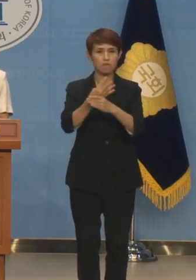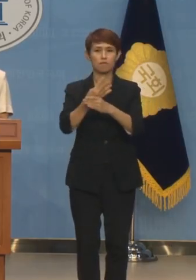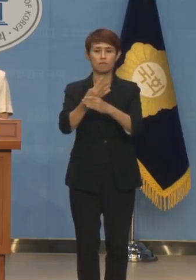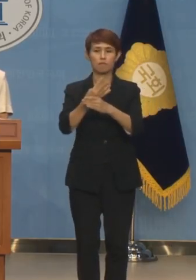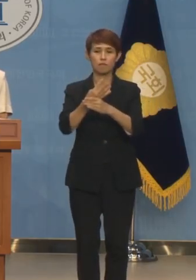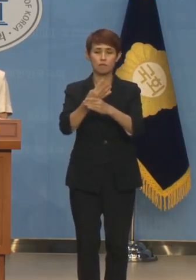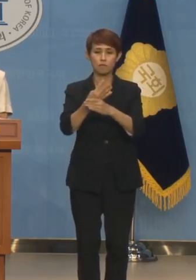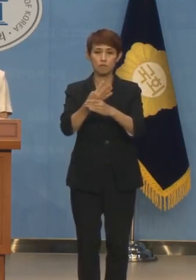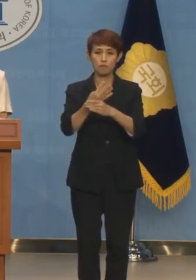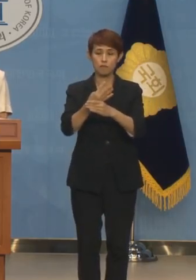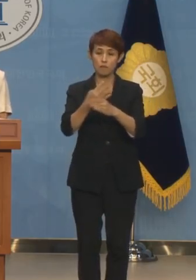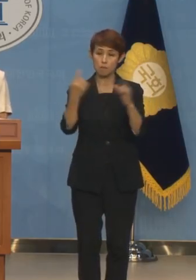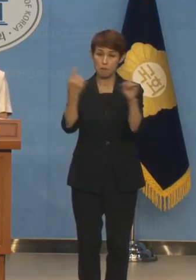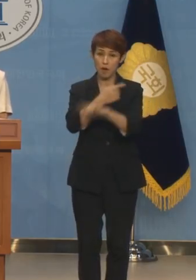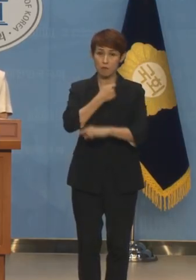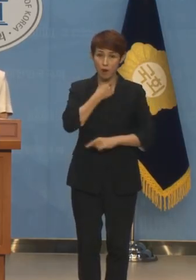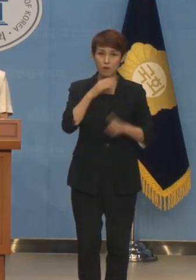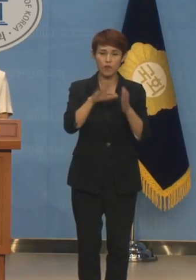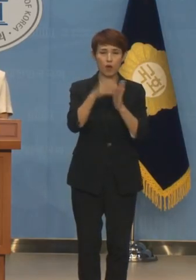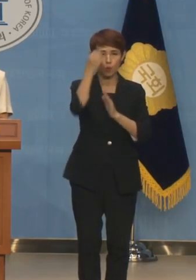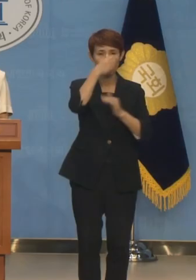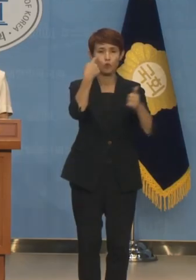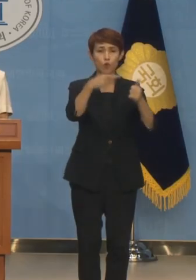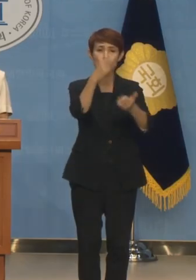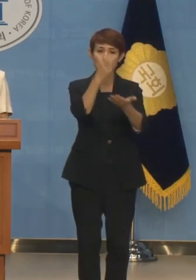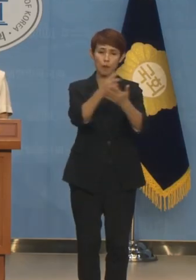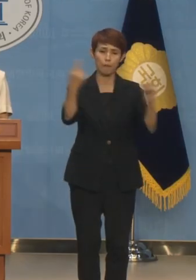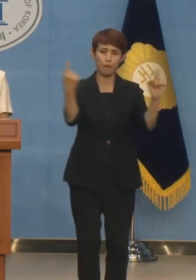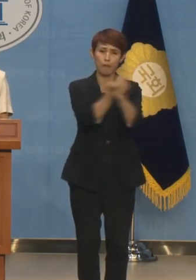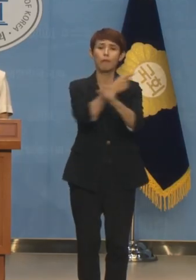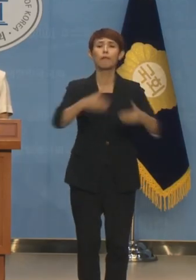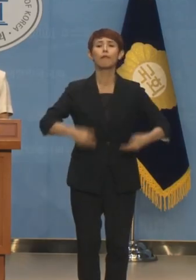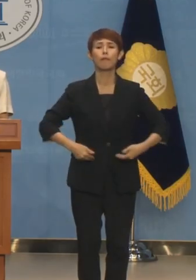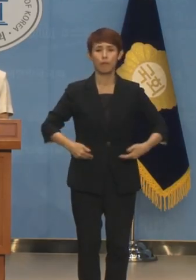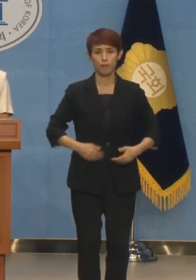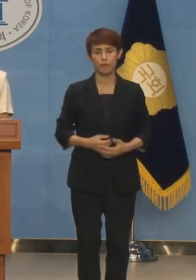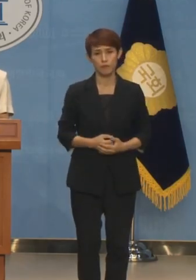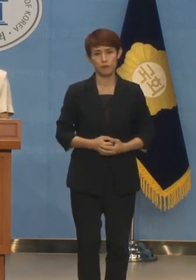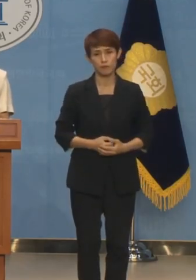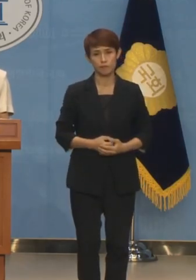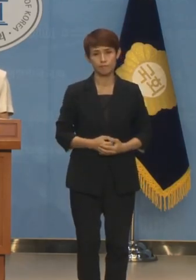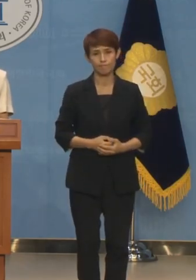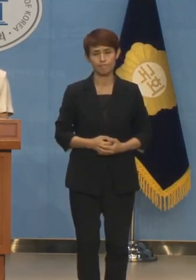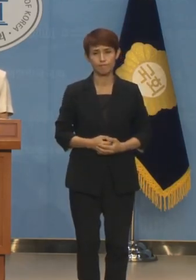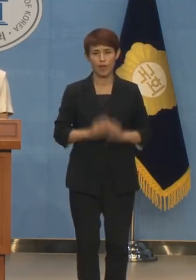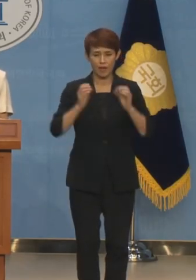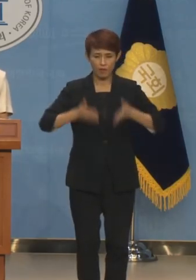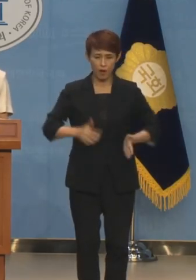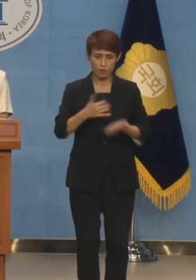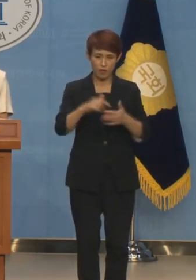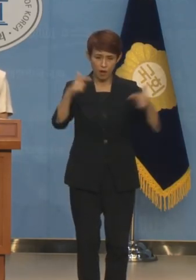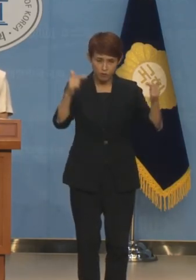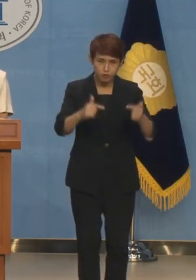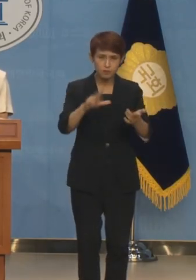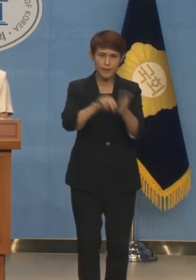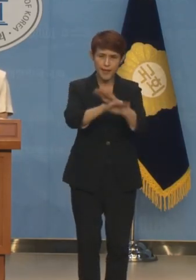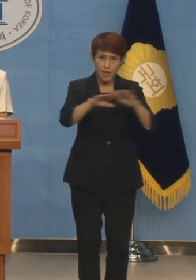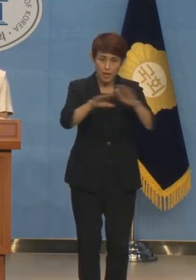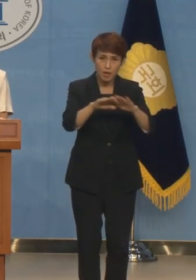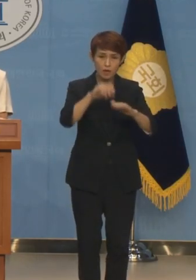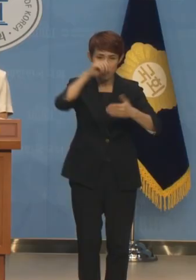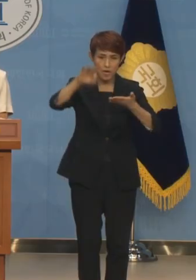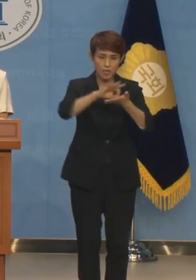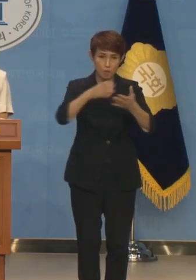통합과정으로 바꾸려면 고등교육법을 바꿔야 합니다. 저출생 대책에 많은 예산이 필요할